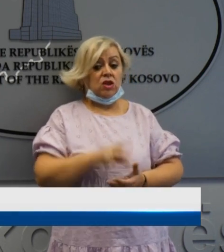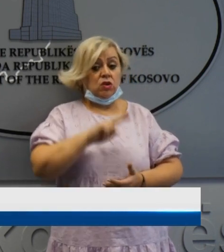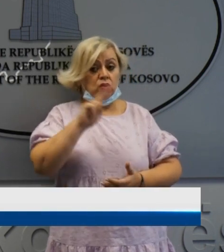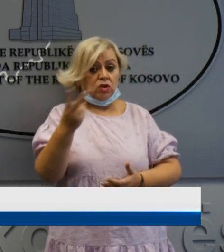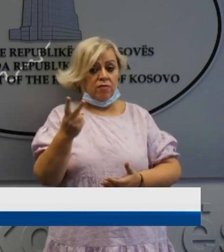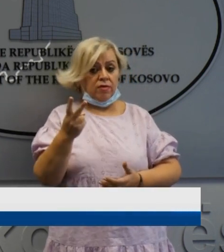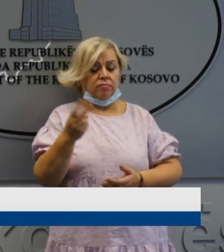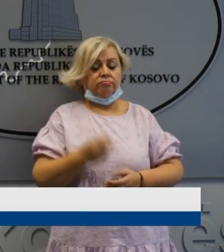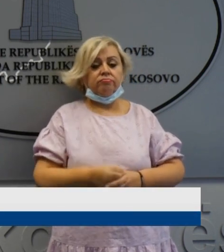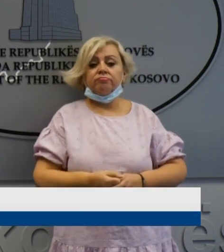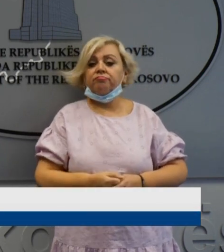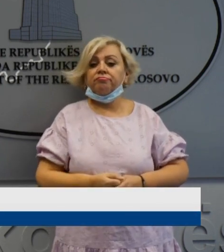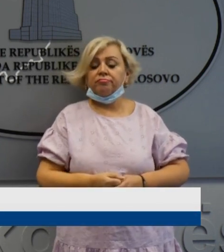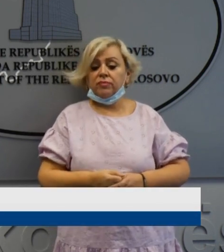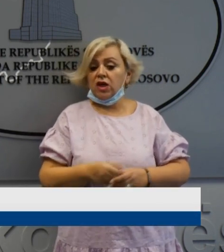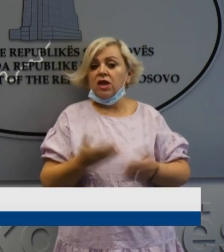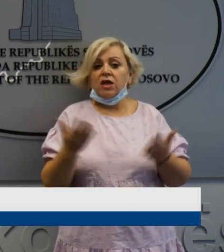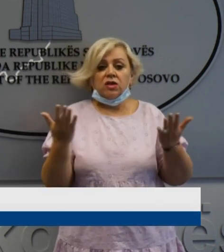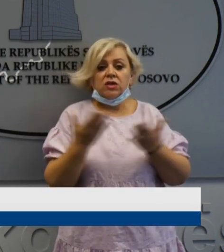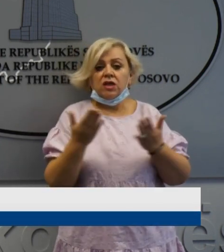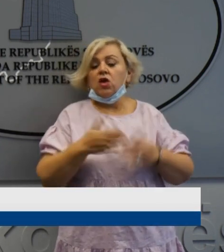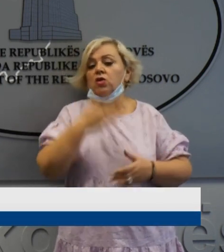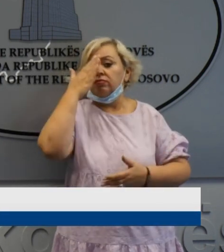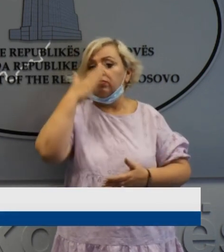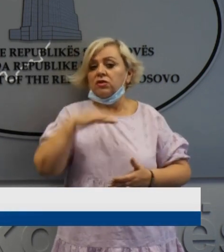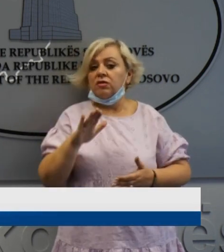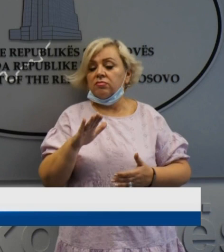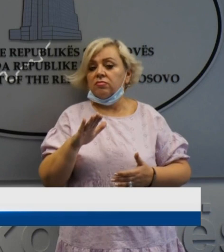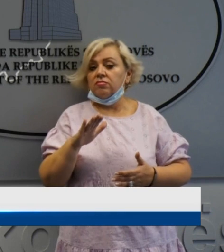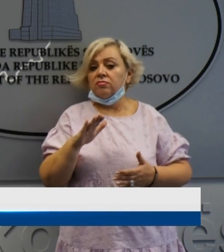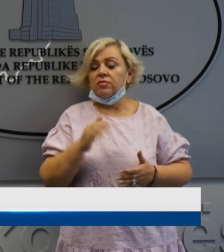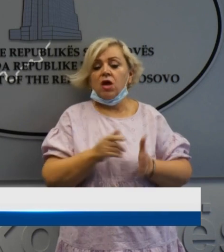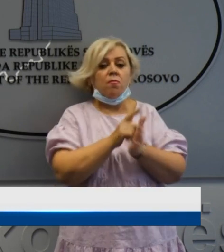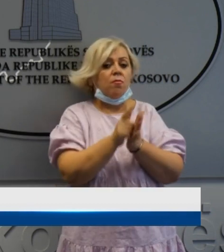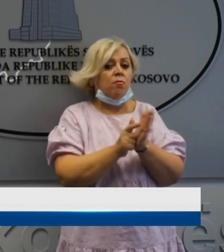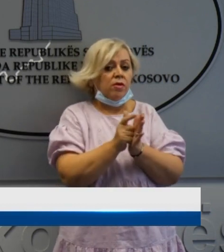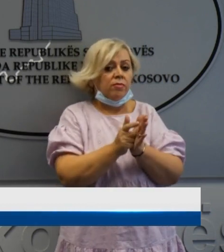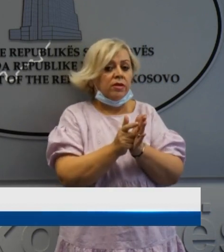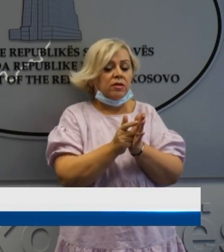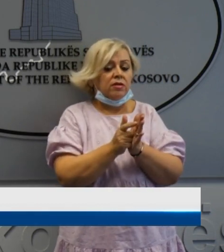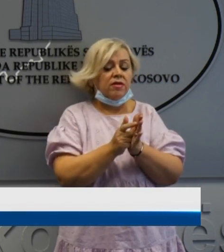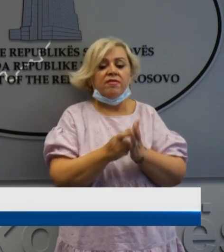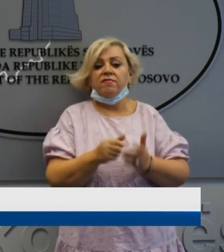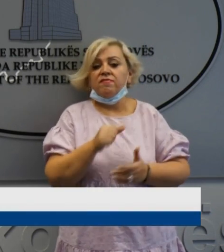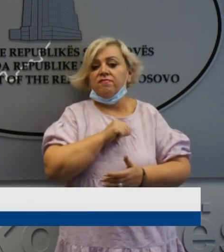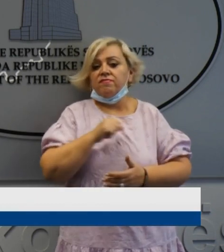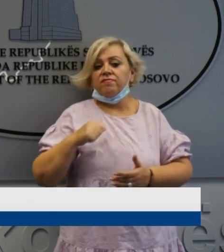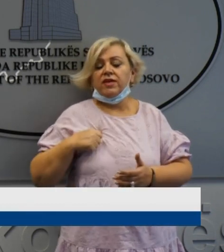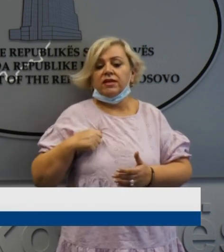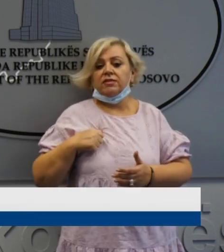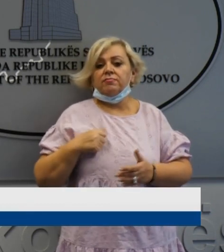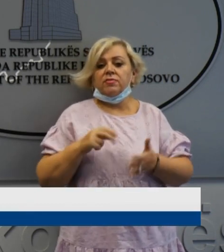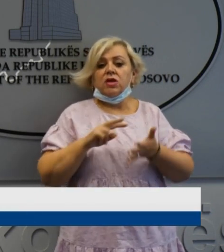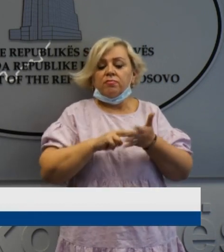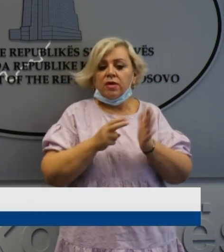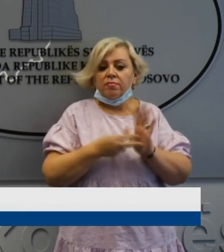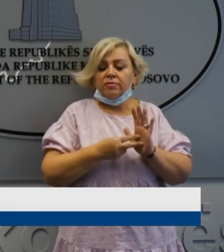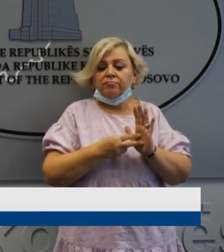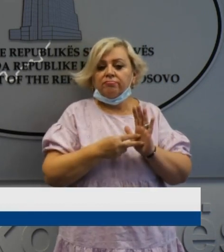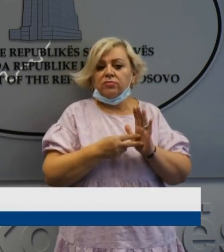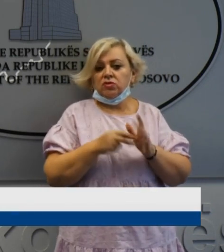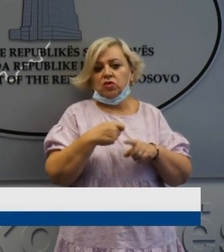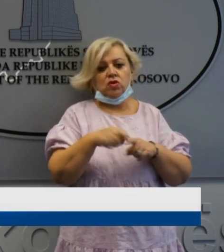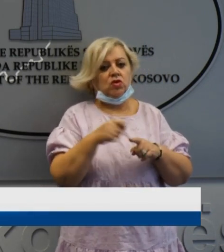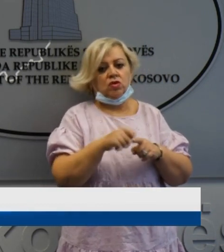tjetër që mund ta marrim, sa do efektive që të jetë për momentin, vetëm e shtyen problemin, por nuk e